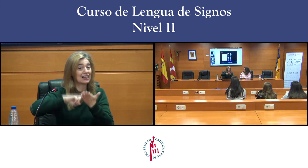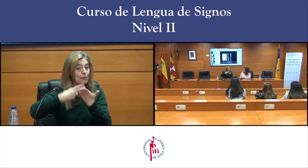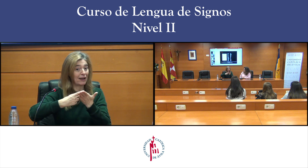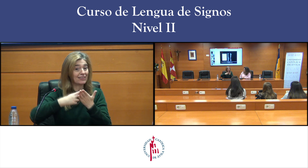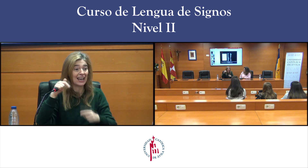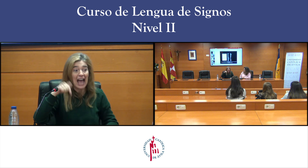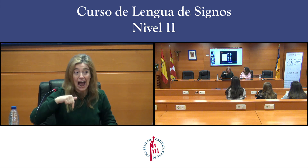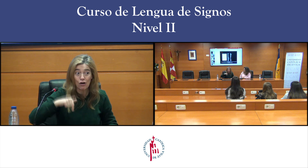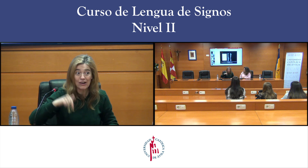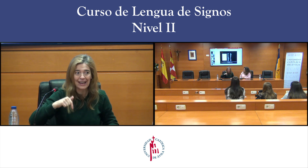ahora